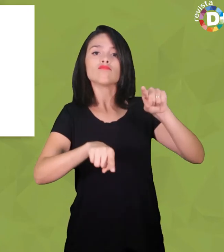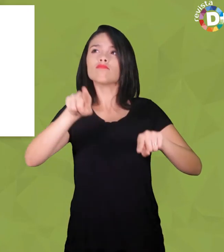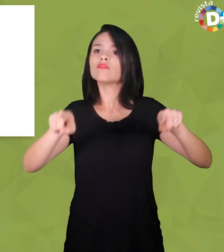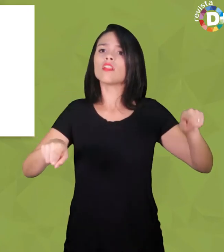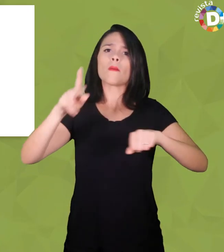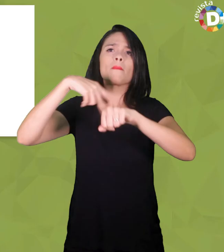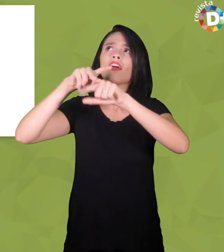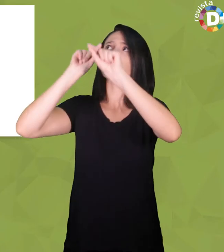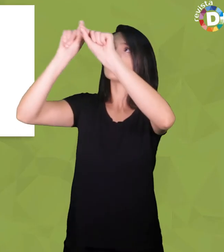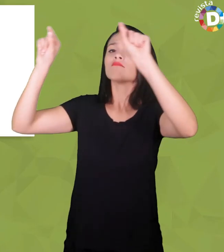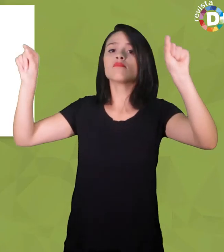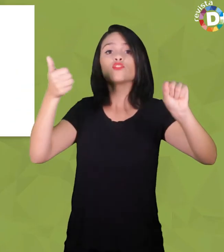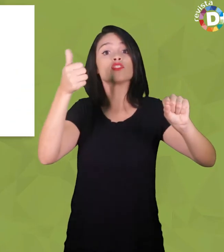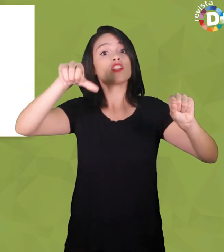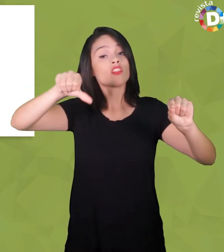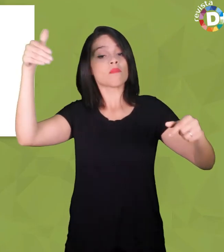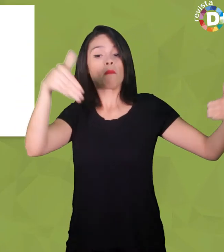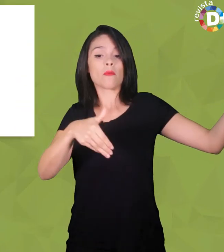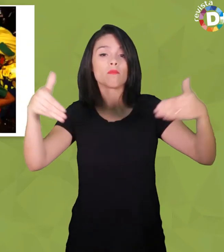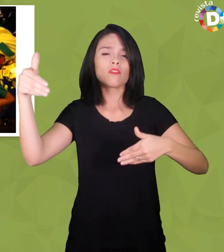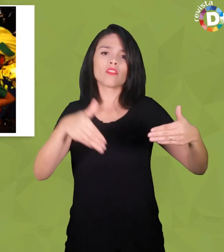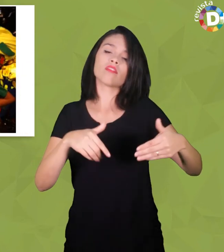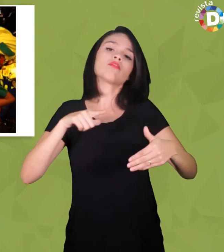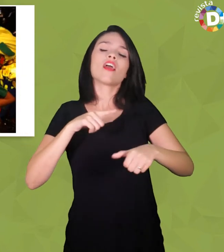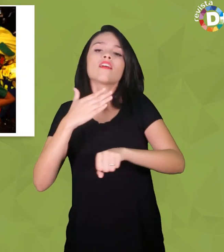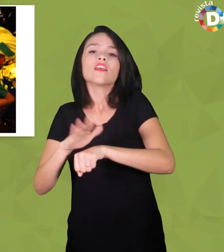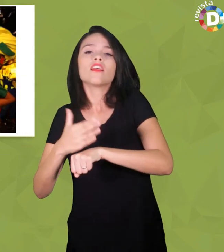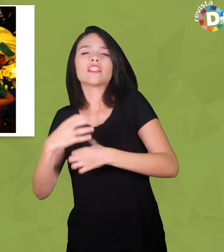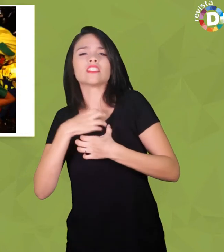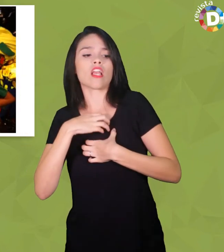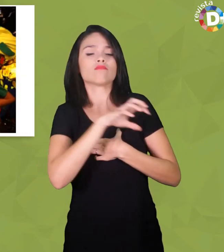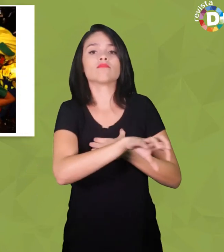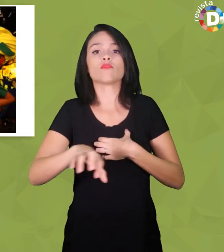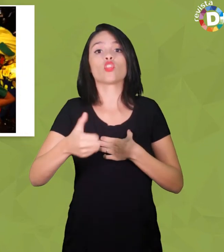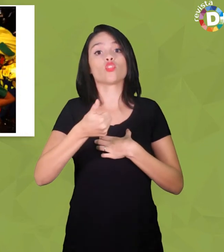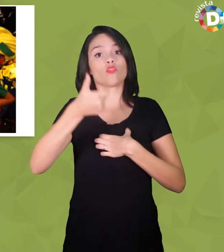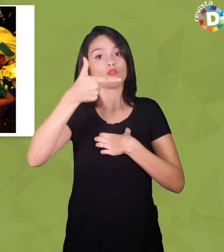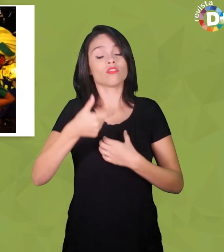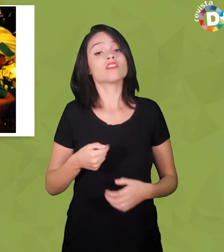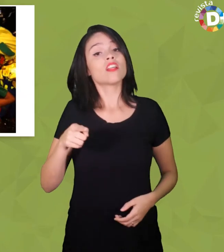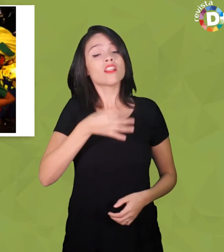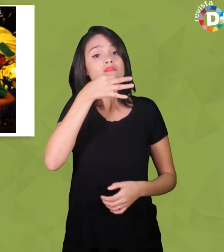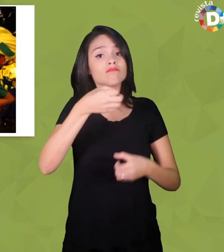países em 12 de cientistas modalidades ele afirma que infelizmente